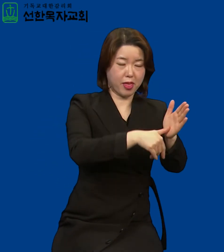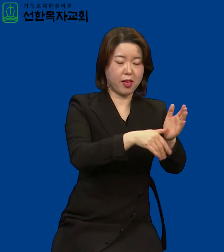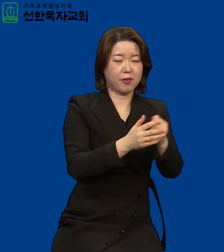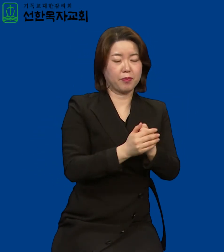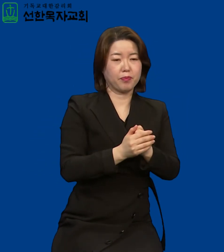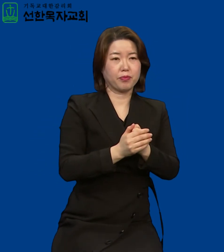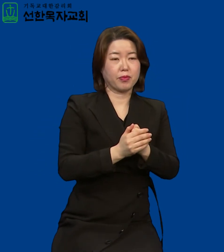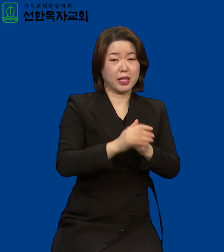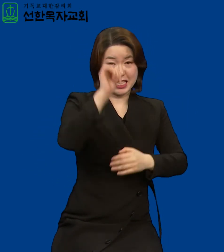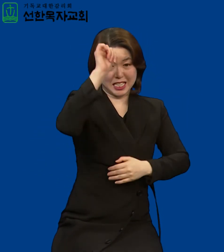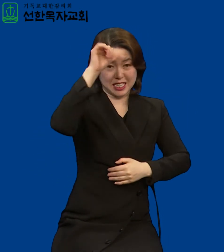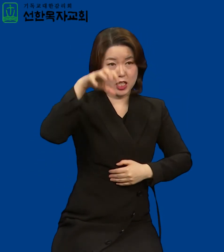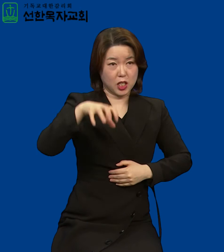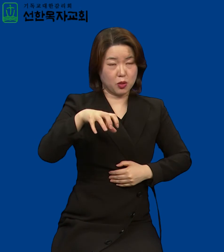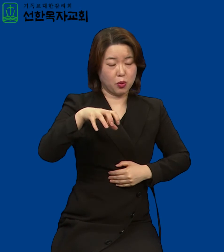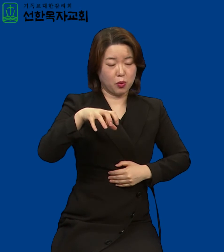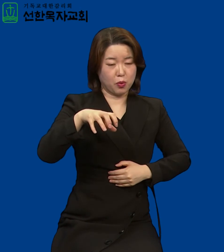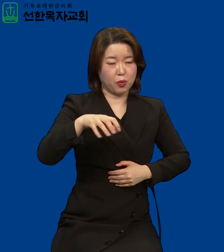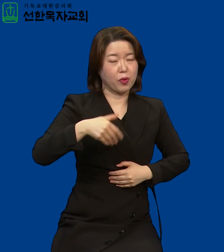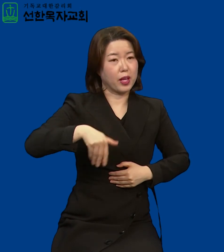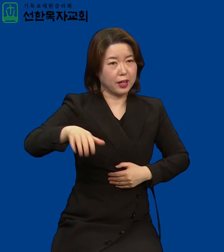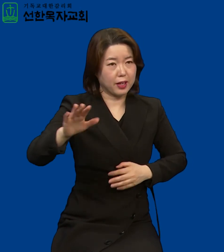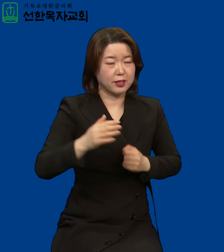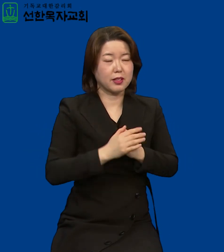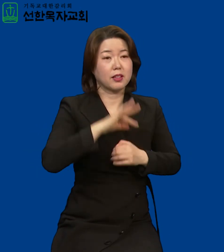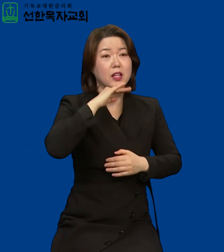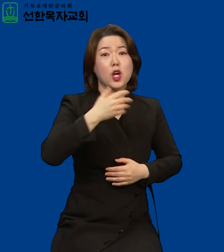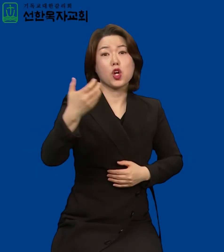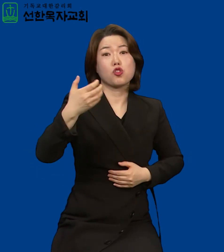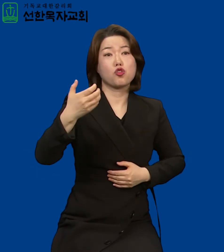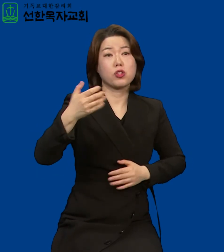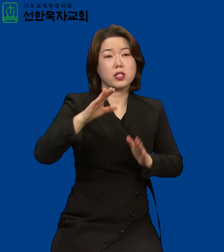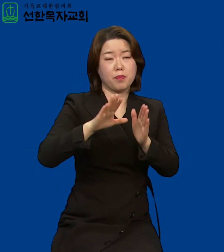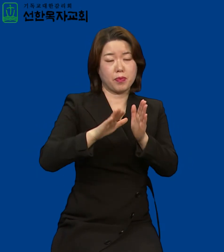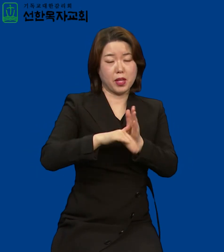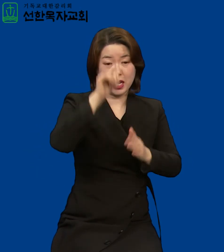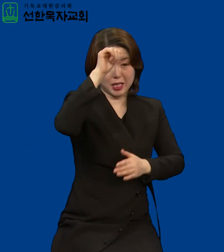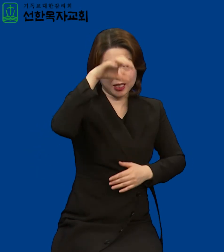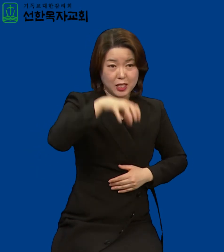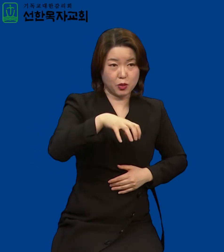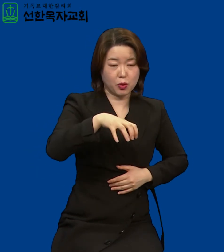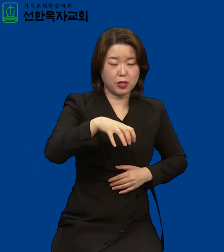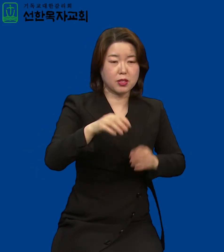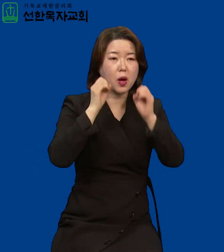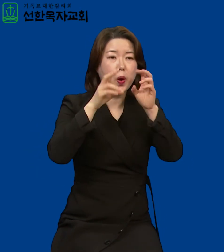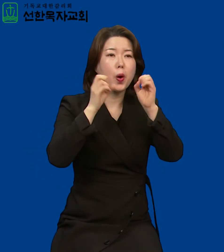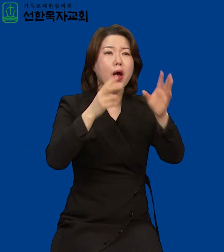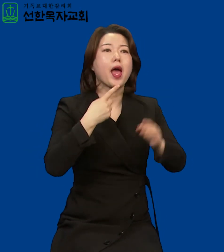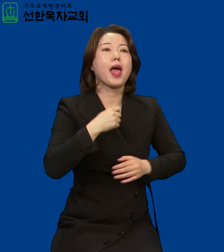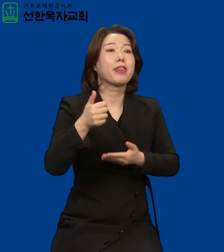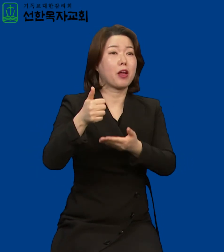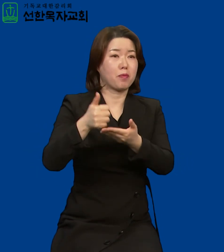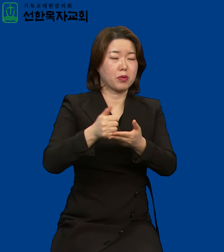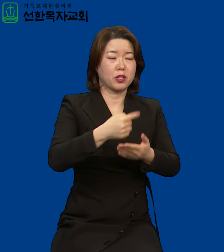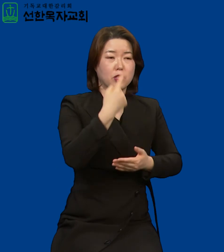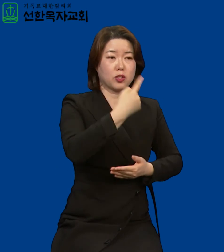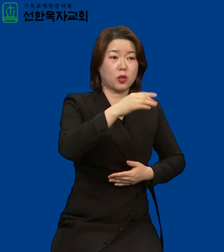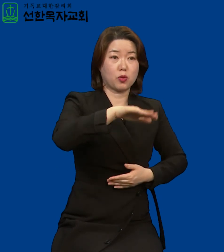가서 90세 세상 떠날 때까지 그 인도에서 사역하셨던 분입니다.